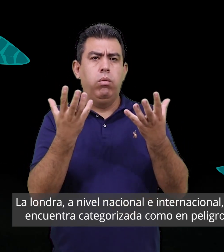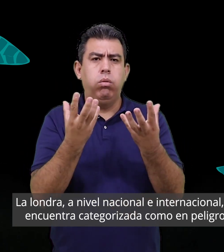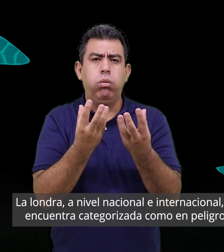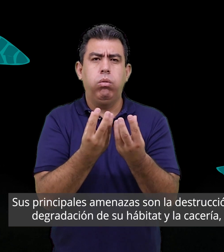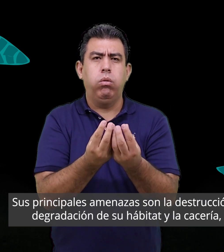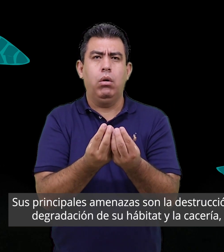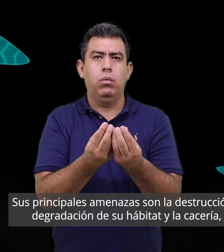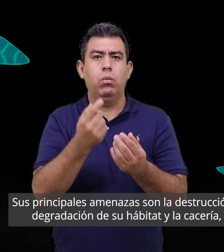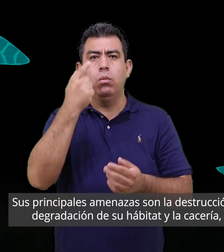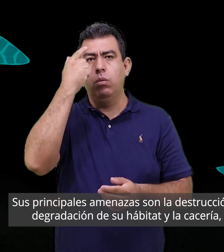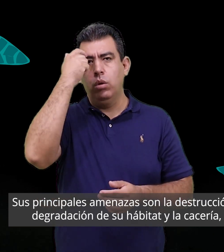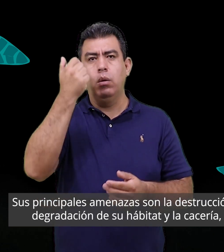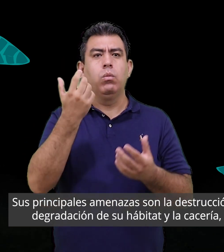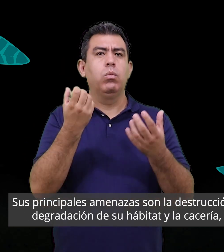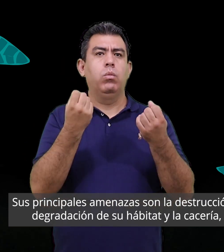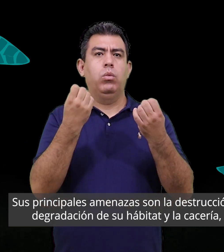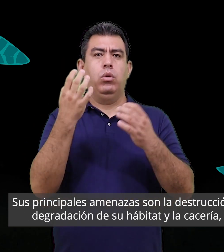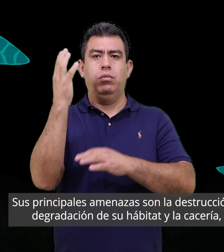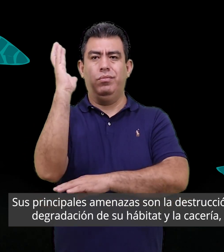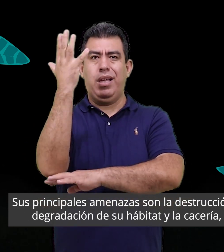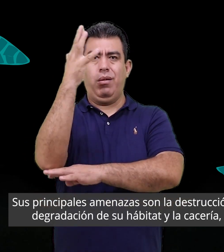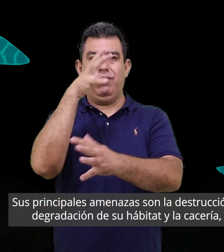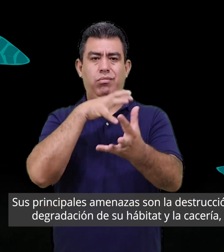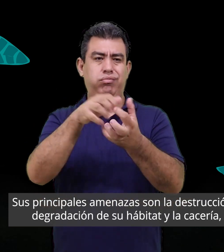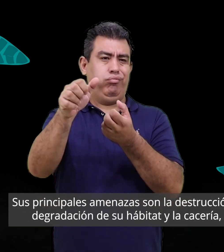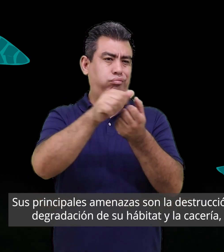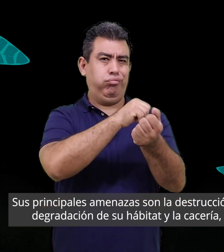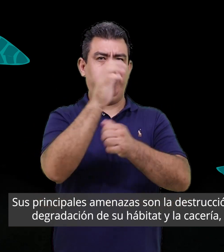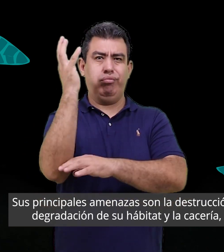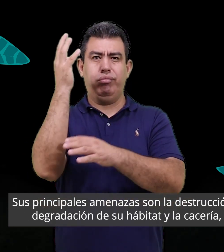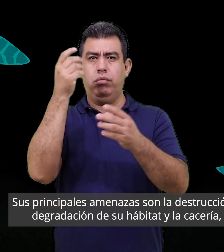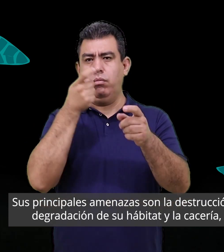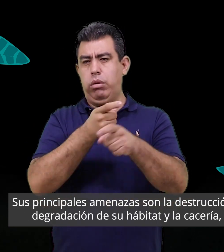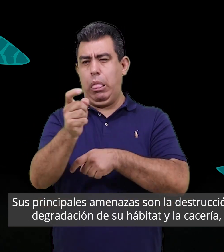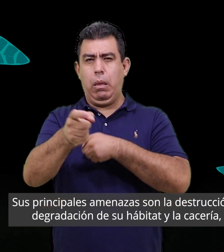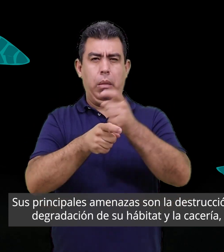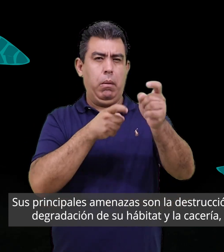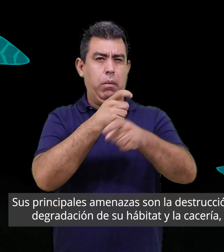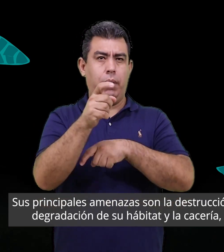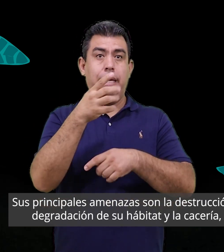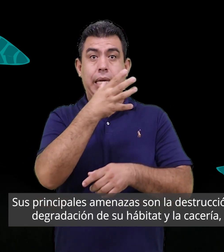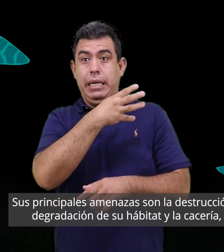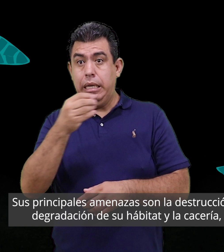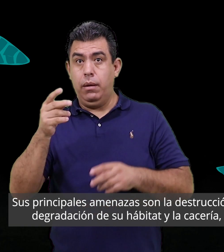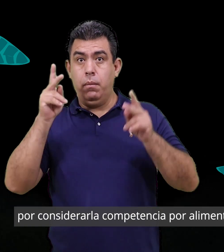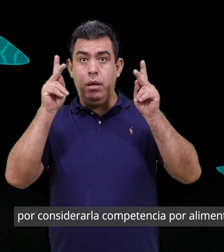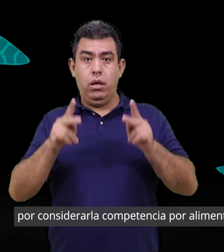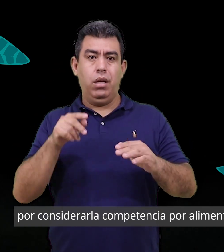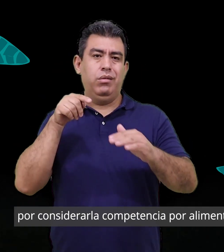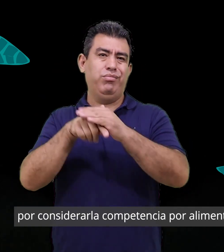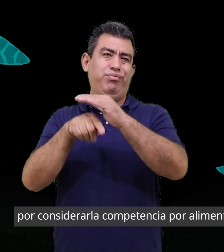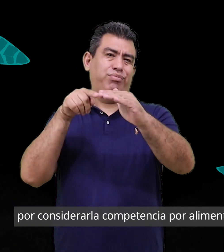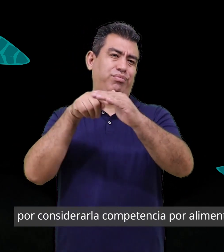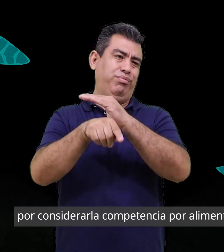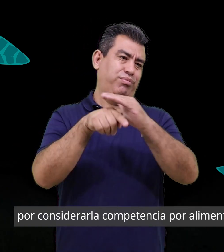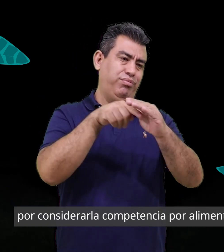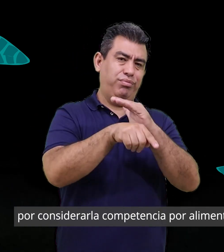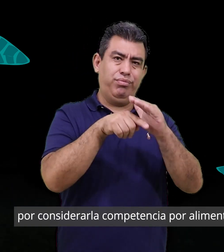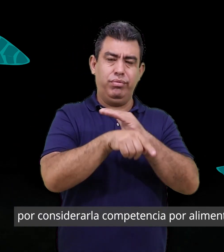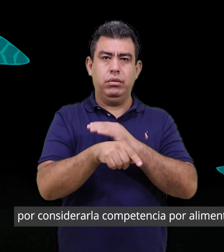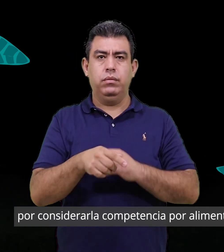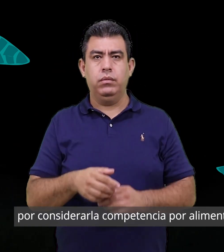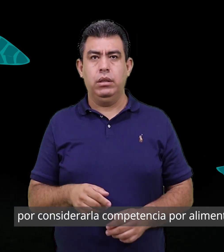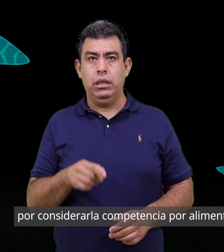en peligro. Sus principales amenazas son la destrucción y degradación de su hábitat y la cacería, por considerar la